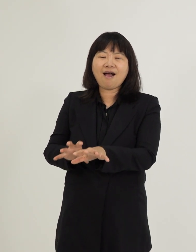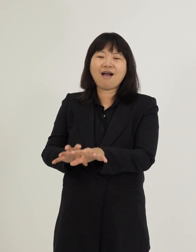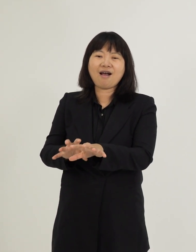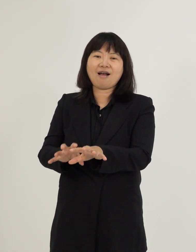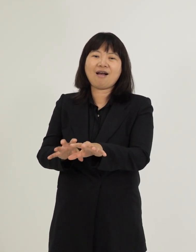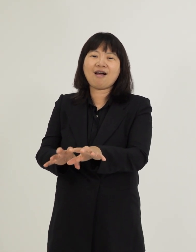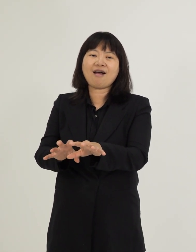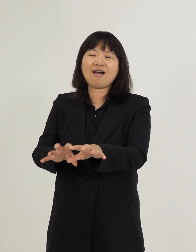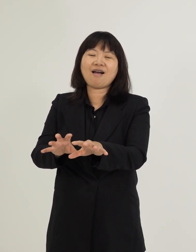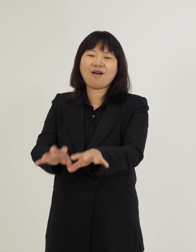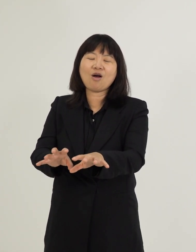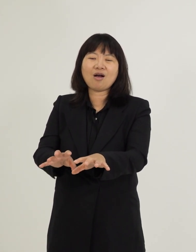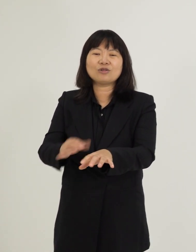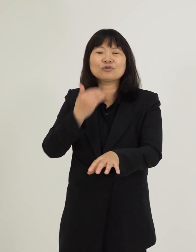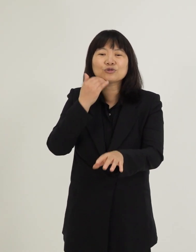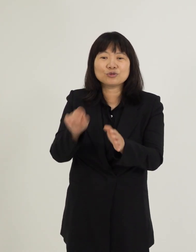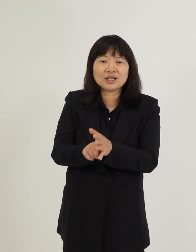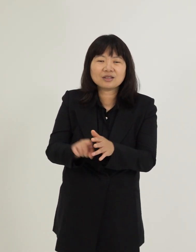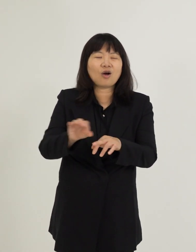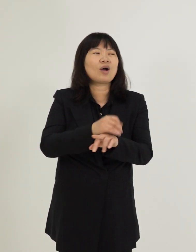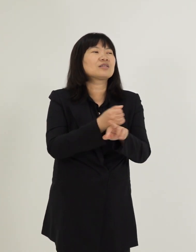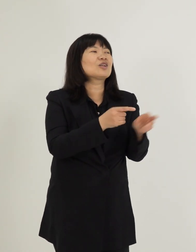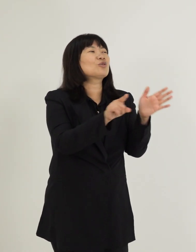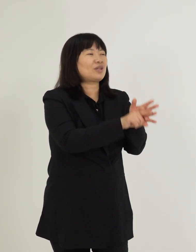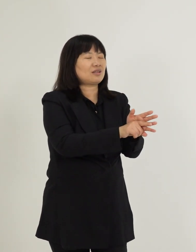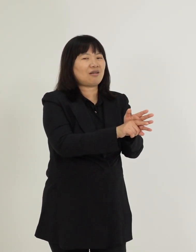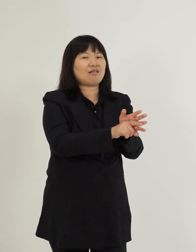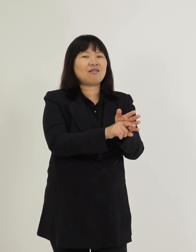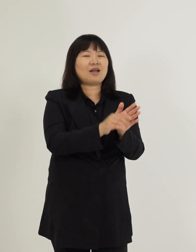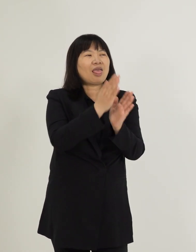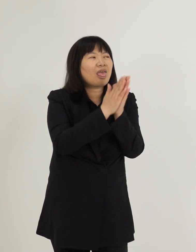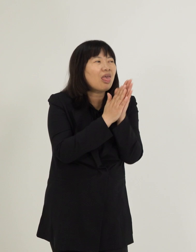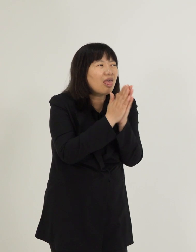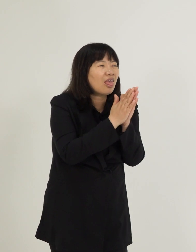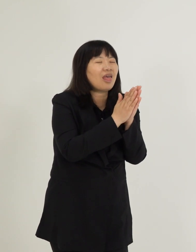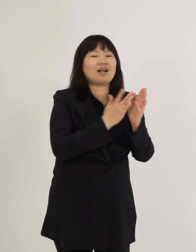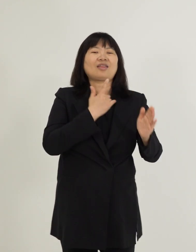입성하기를 황제를 위해서 애썼던가. 그